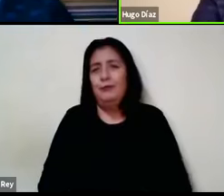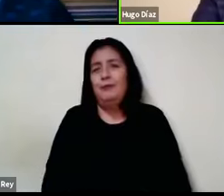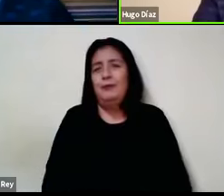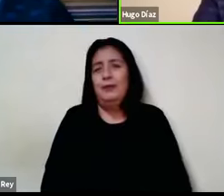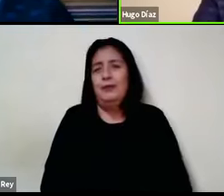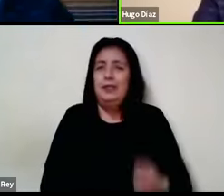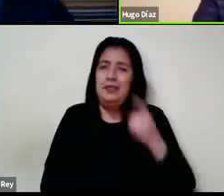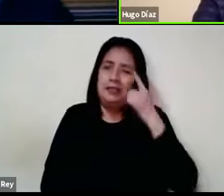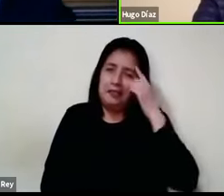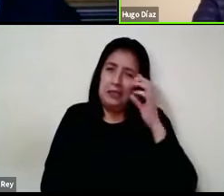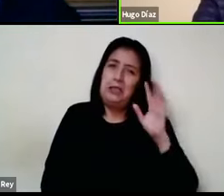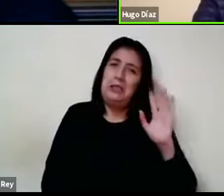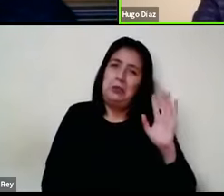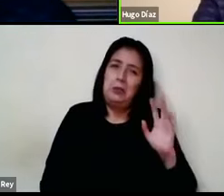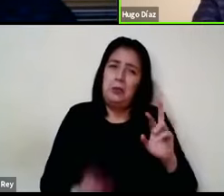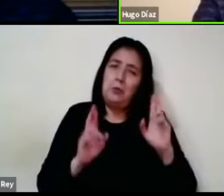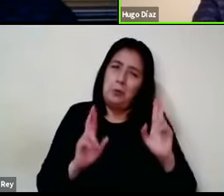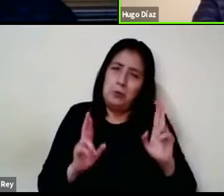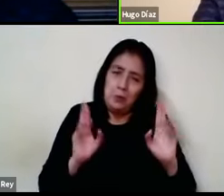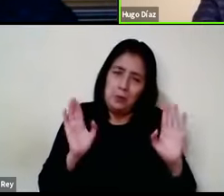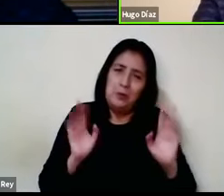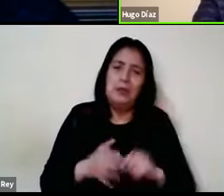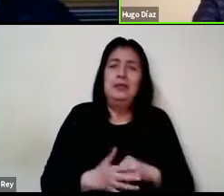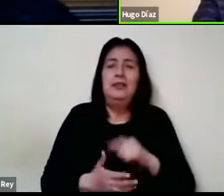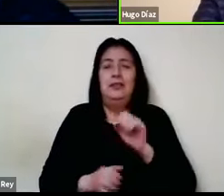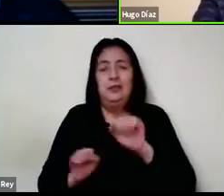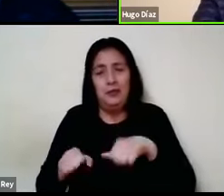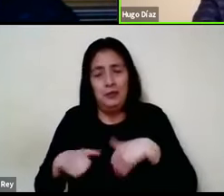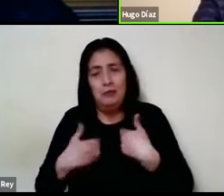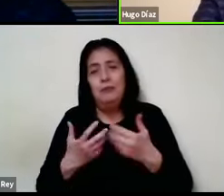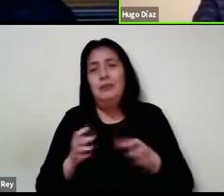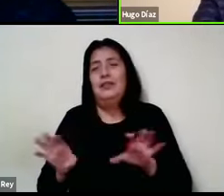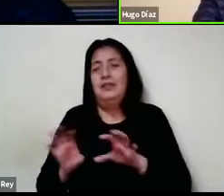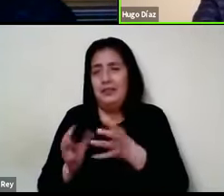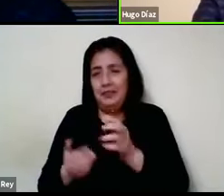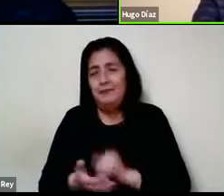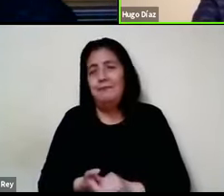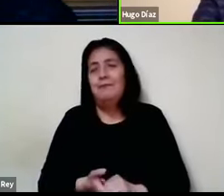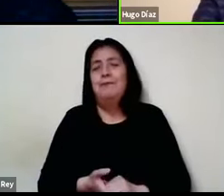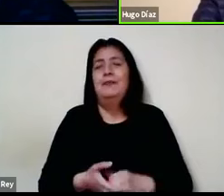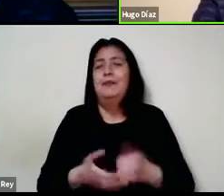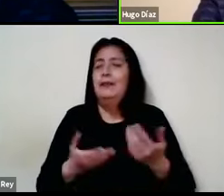creo que ojalá la llegues a realizar.